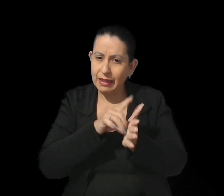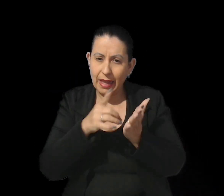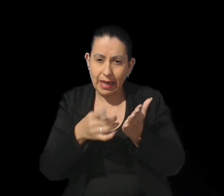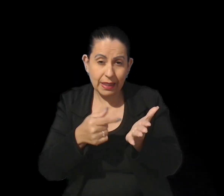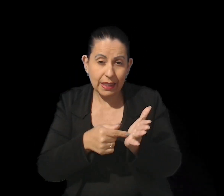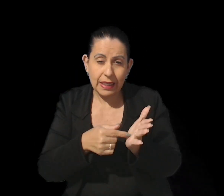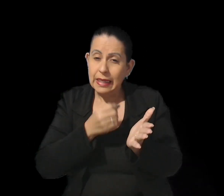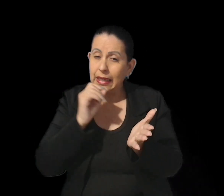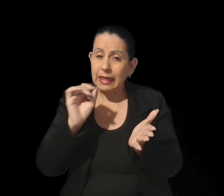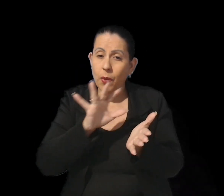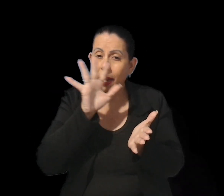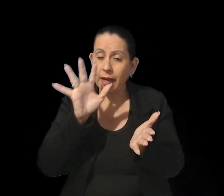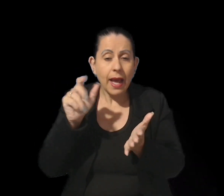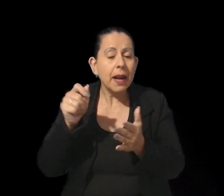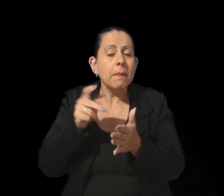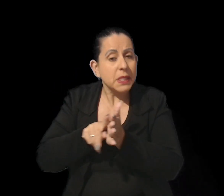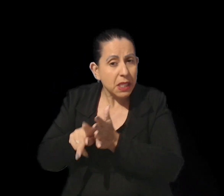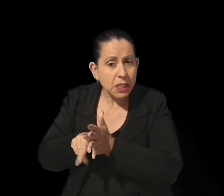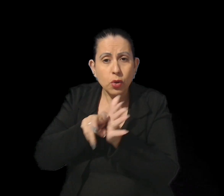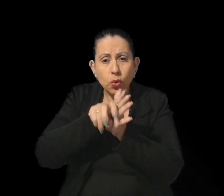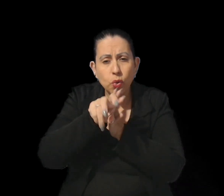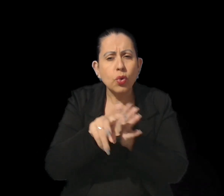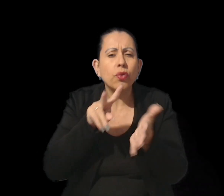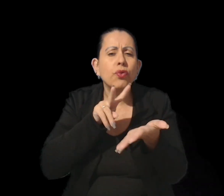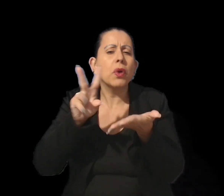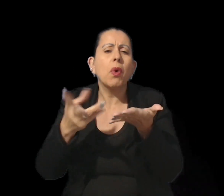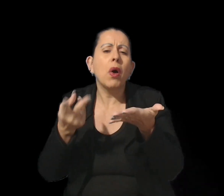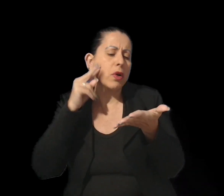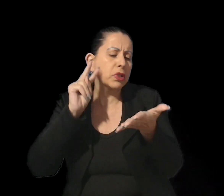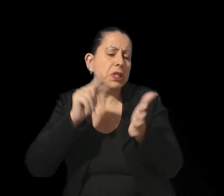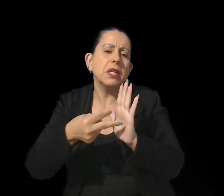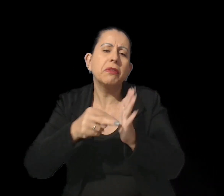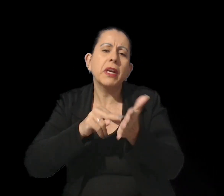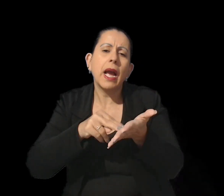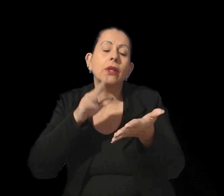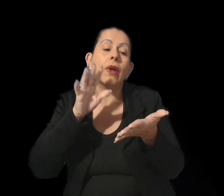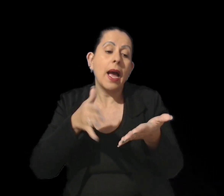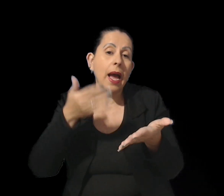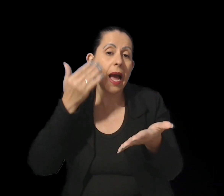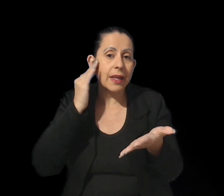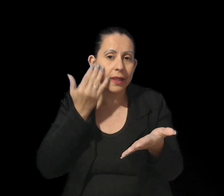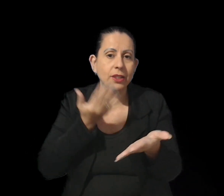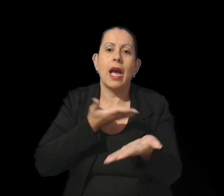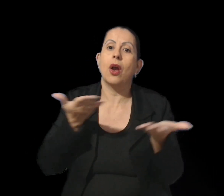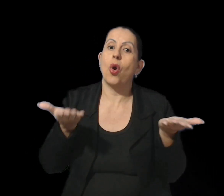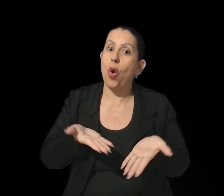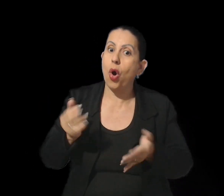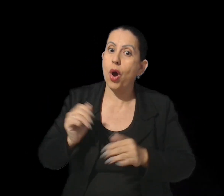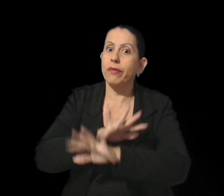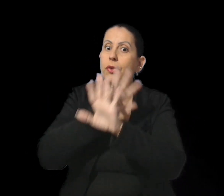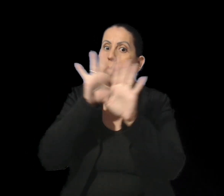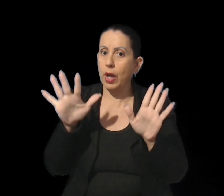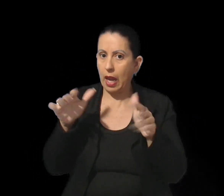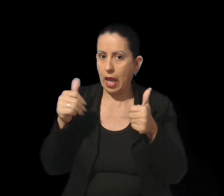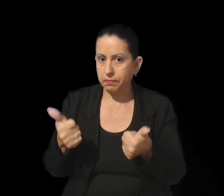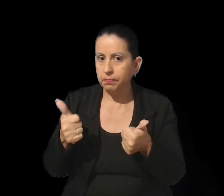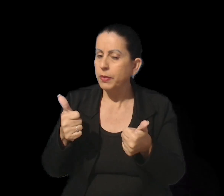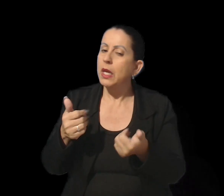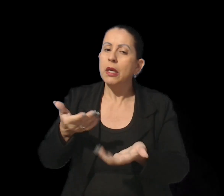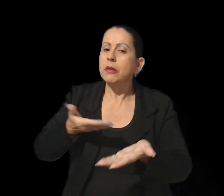tá ali não é clara, pesquisa no Google, vê qual é o significado. Ah, entendi. Agora ficou claro. E